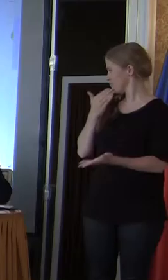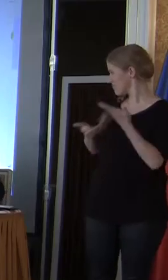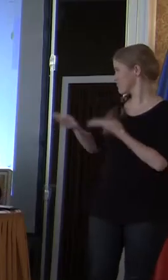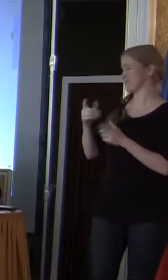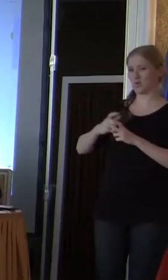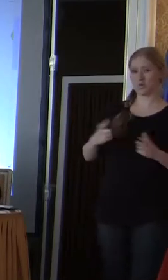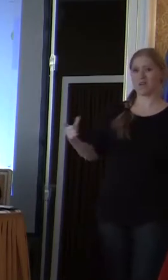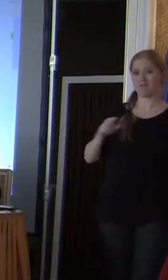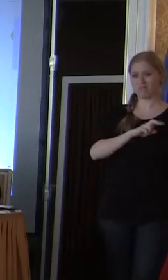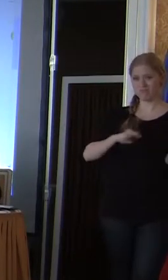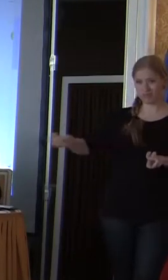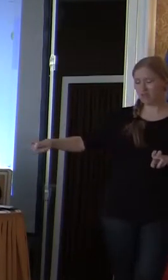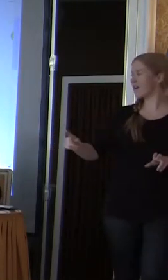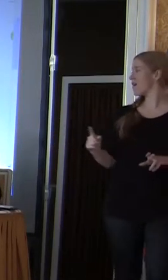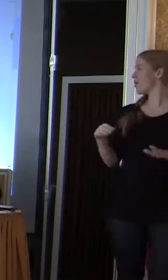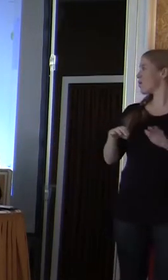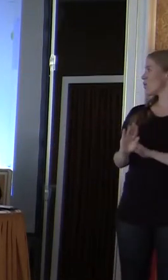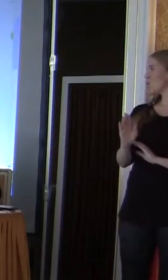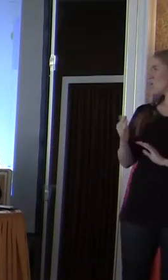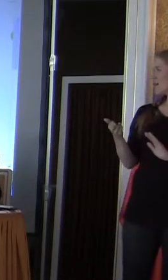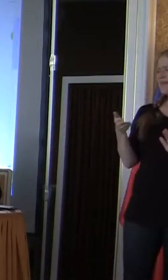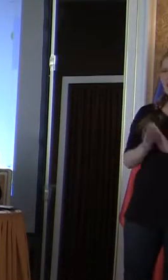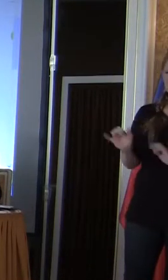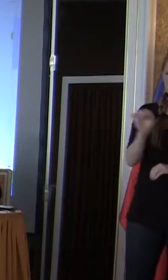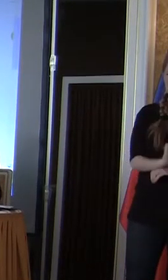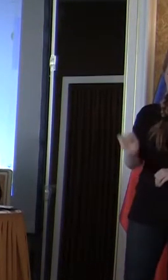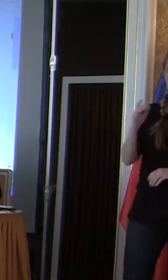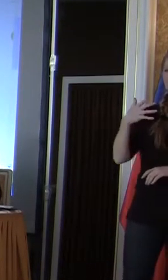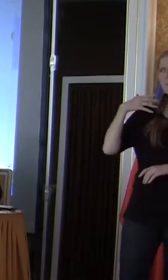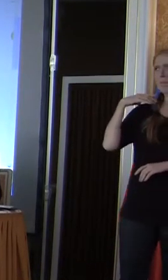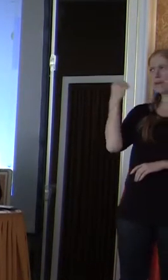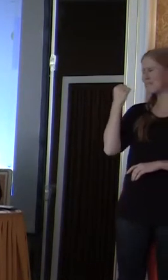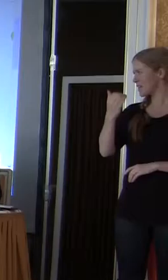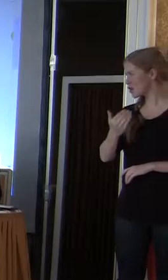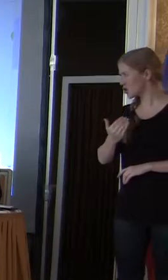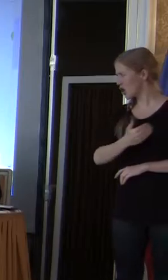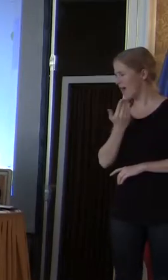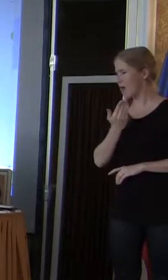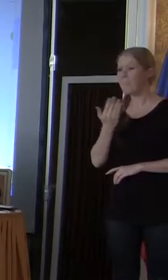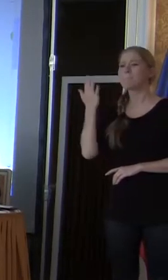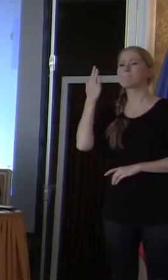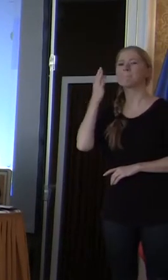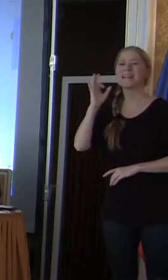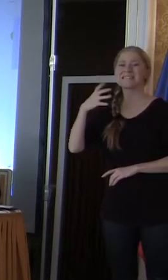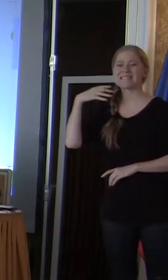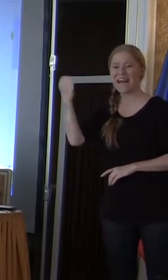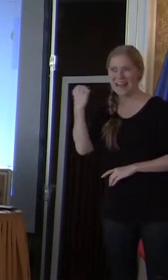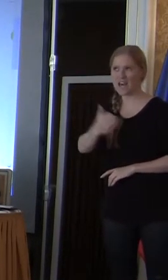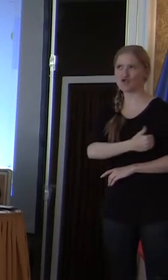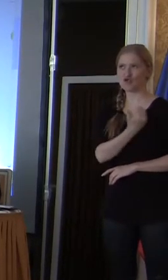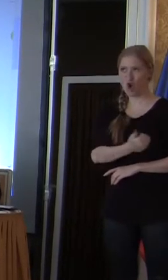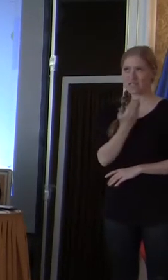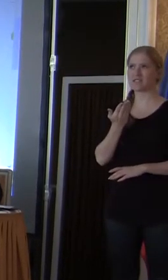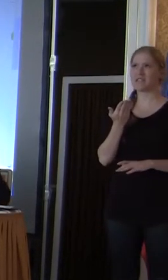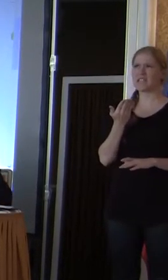zde. Jsou to náměstek ministra školství, nebo teď vlastně ministryně školství, a pak zase ministryně školství. Já jsem si to nemohl